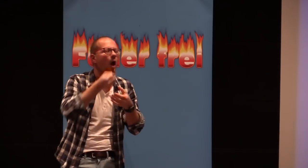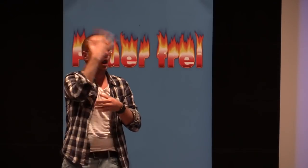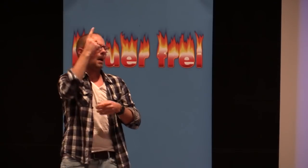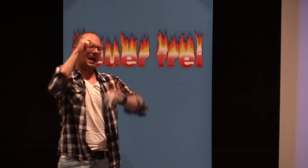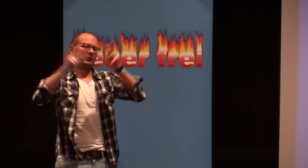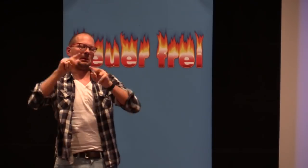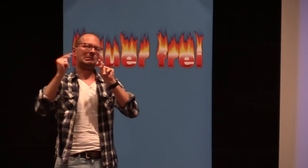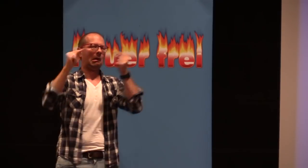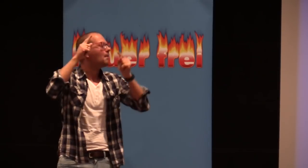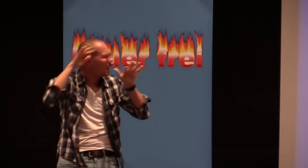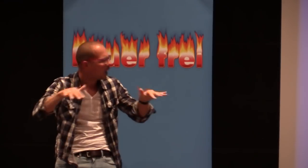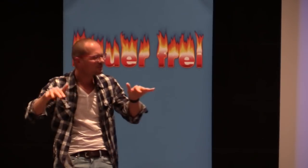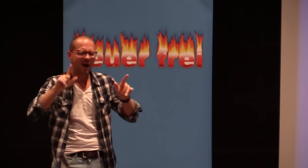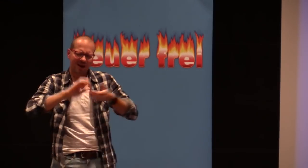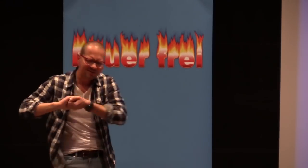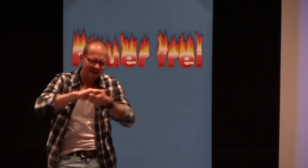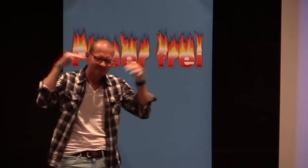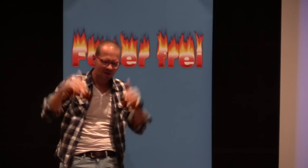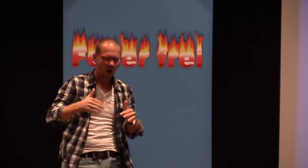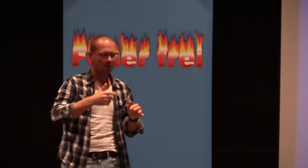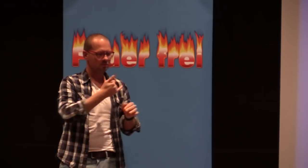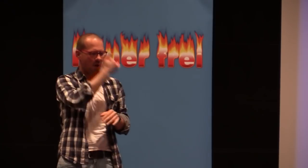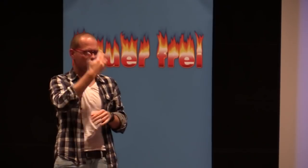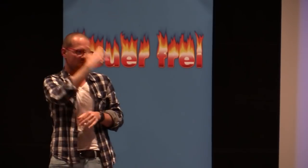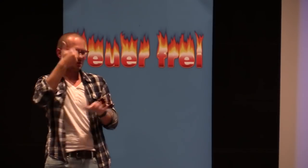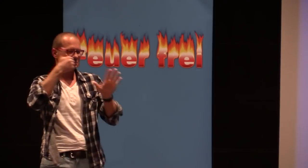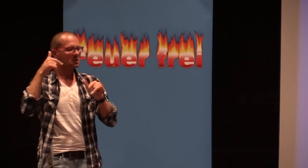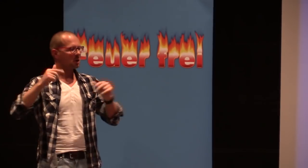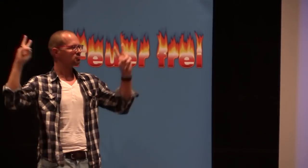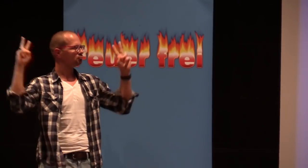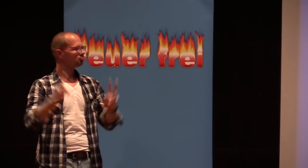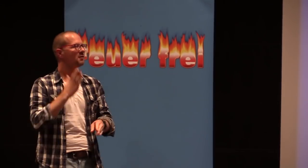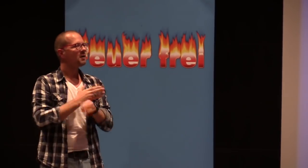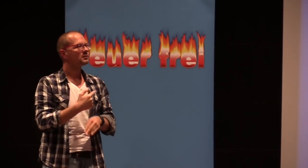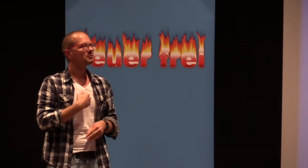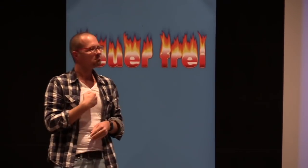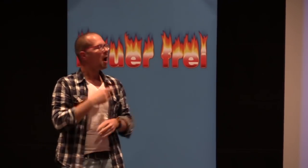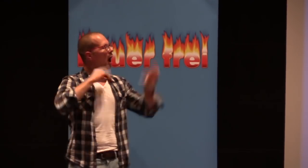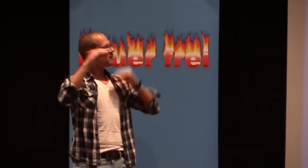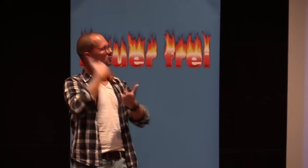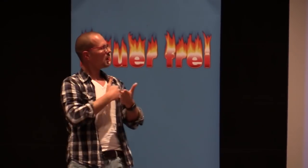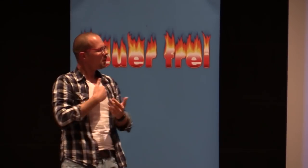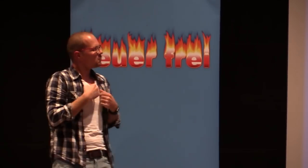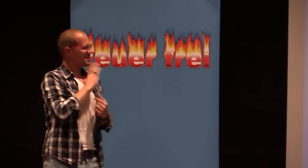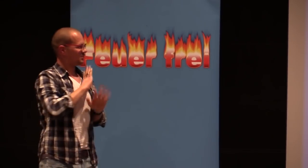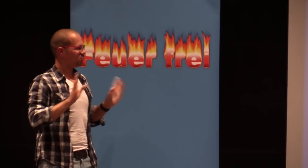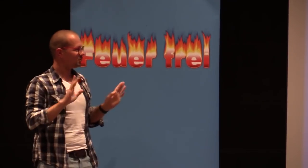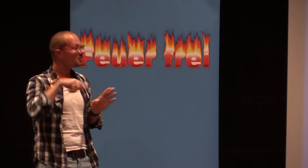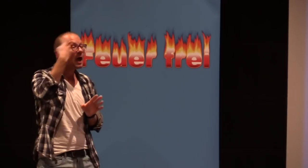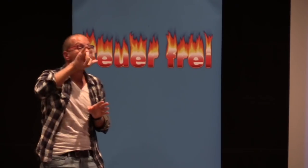das war ja auch so ein Projekt, ein zeitlich begrenztes Projekt und da habe ich mitgewirkt. Es waren irgendwie so 5 Jahre und es war für mich eine ganz, ganz